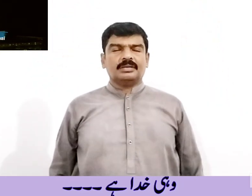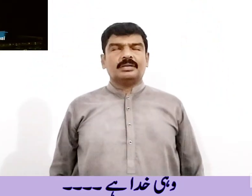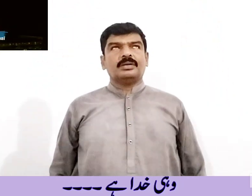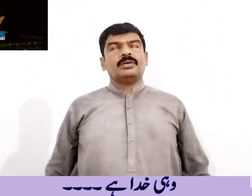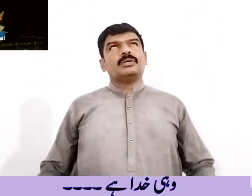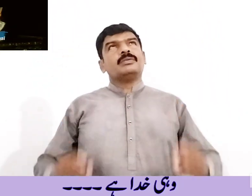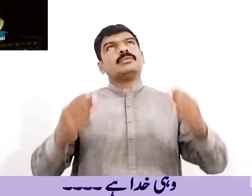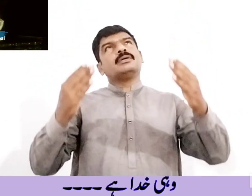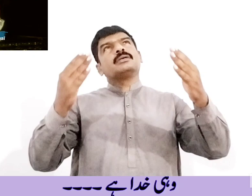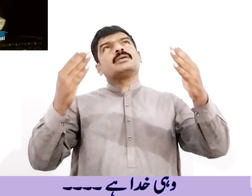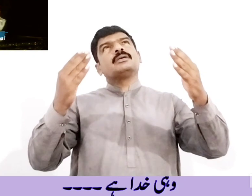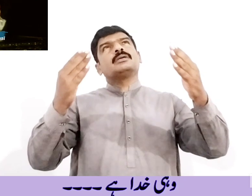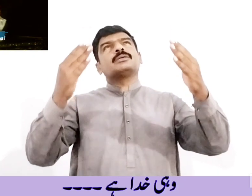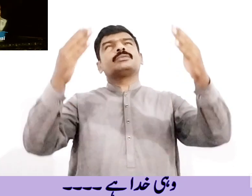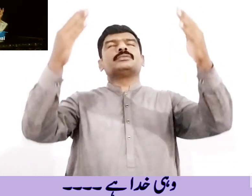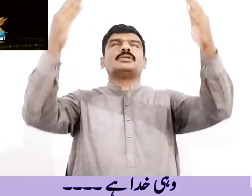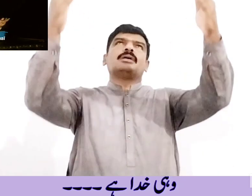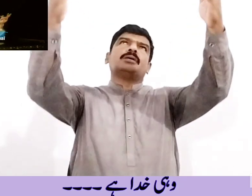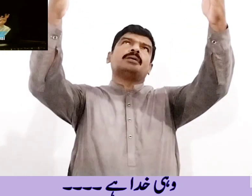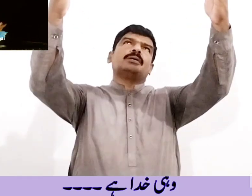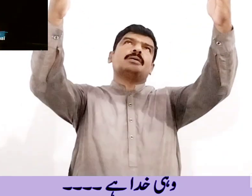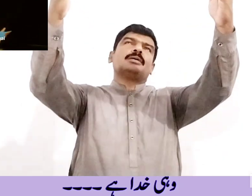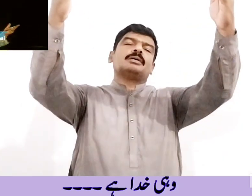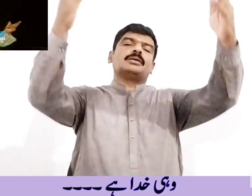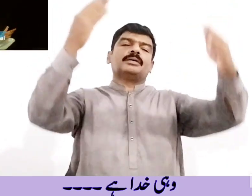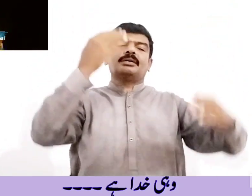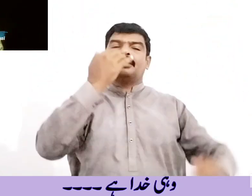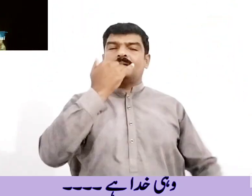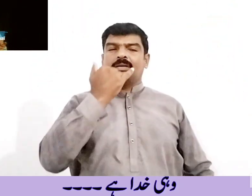है, वही खुदा।